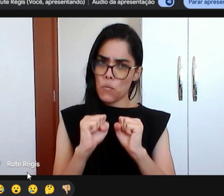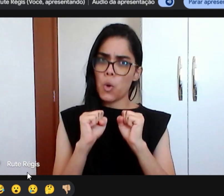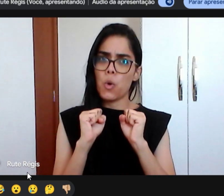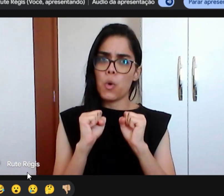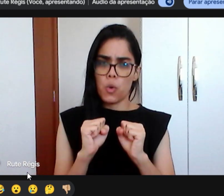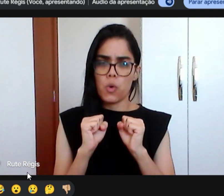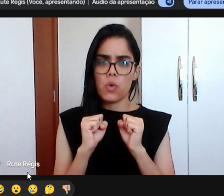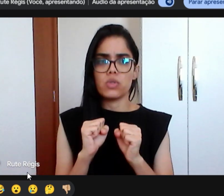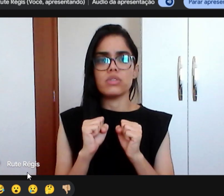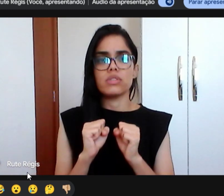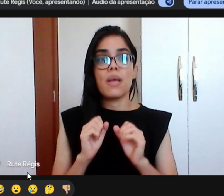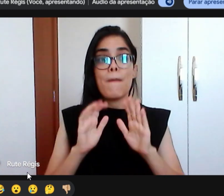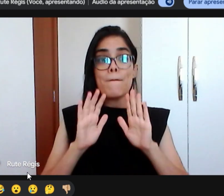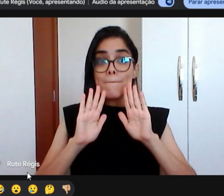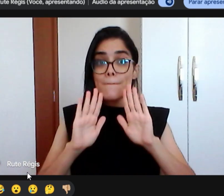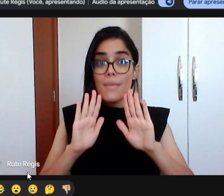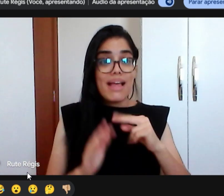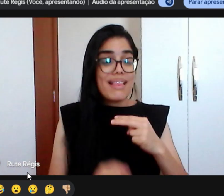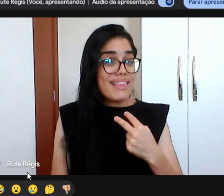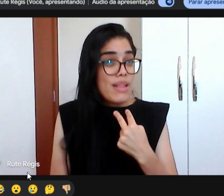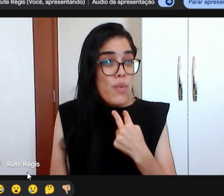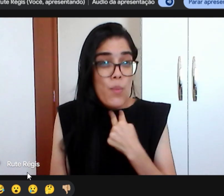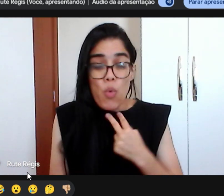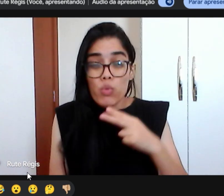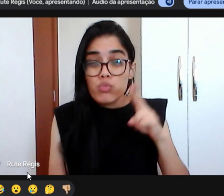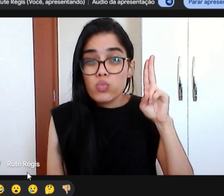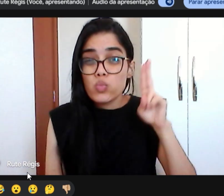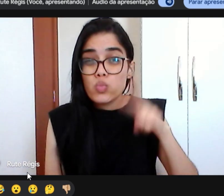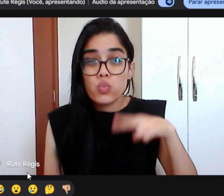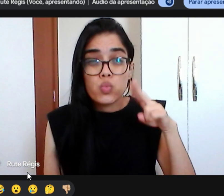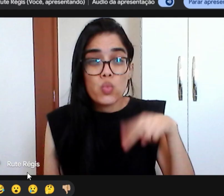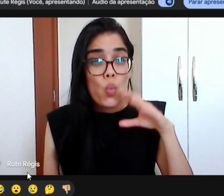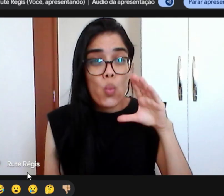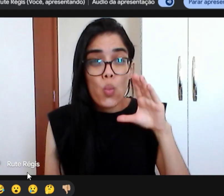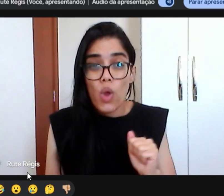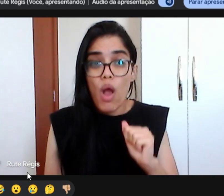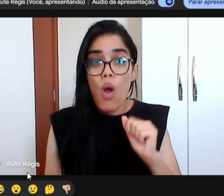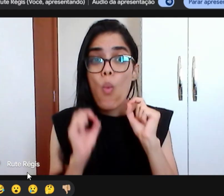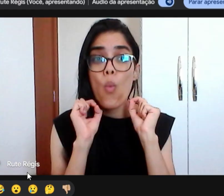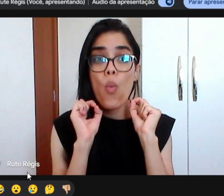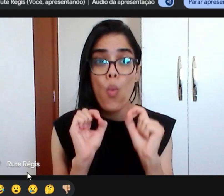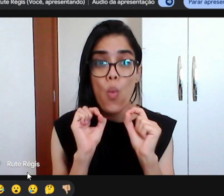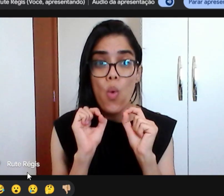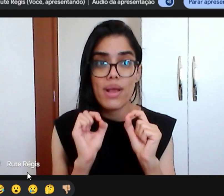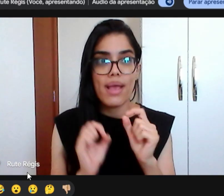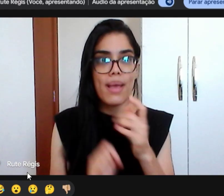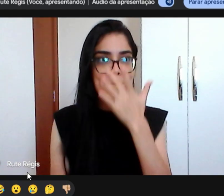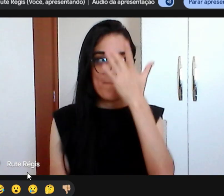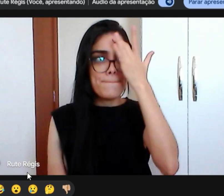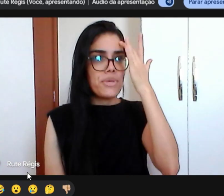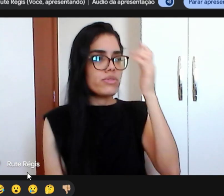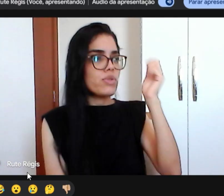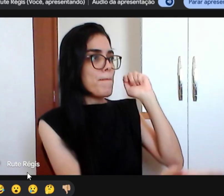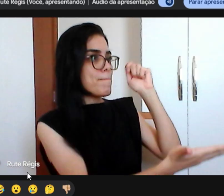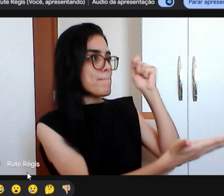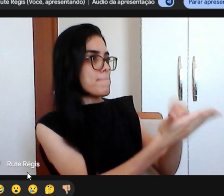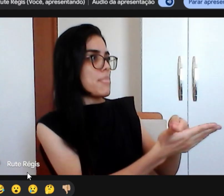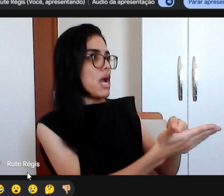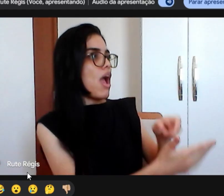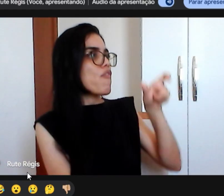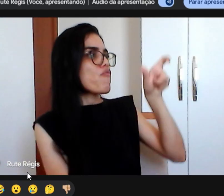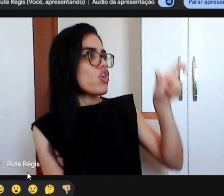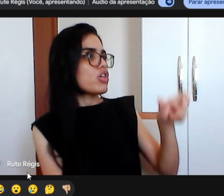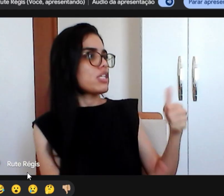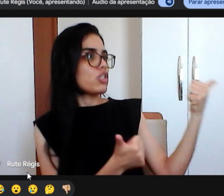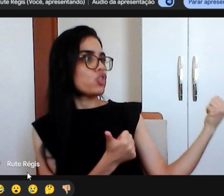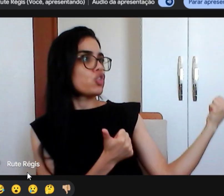solicitar um profissional fazer a revisão desse trabalho, podem pagar por isso, mas nunca vocês